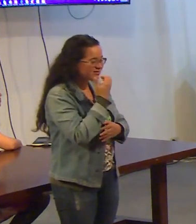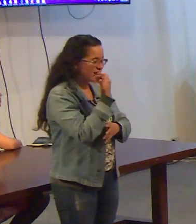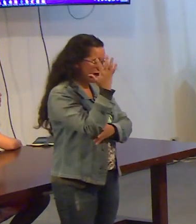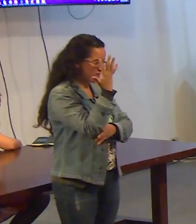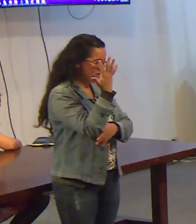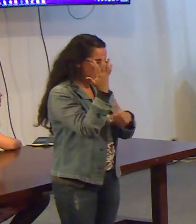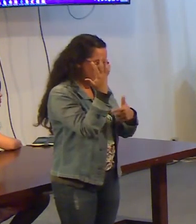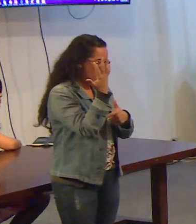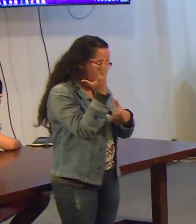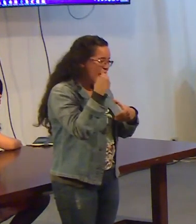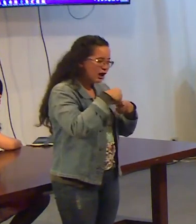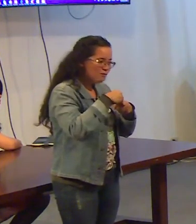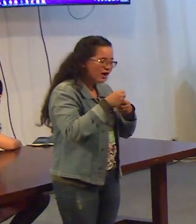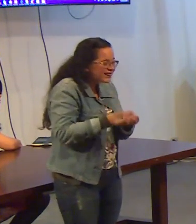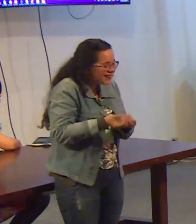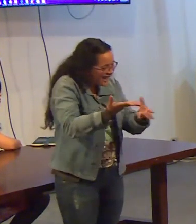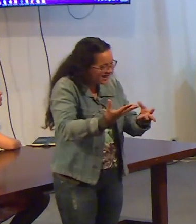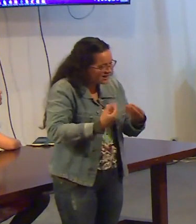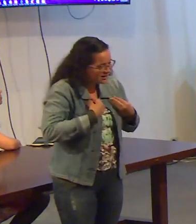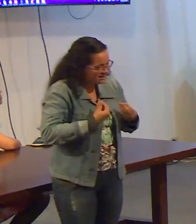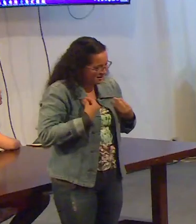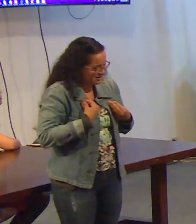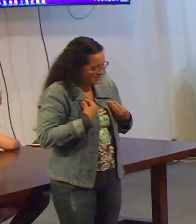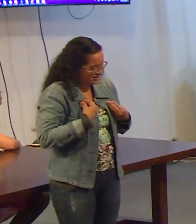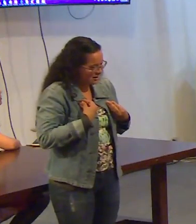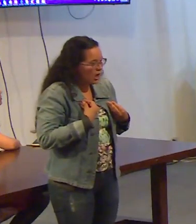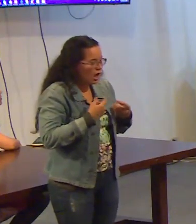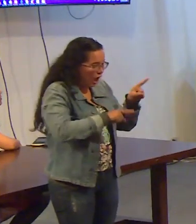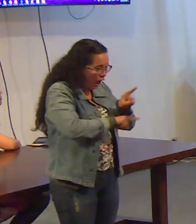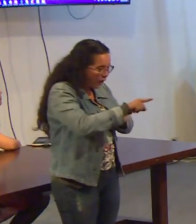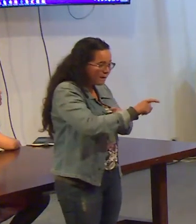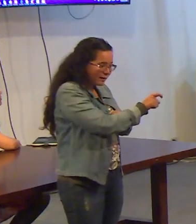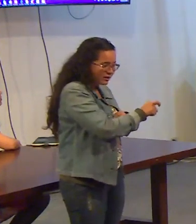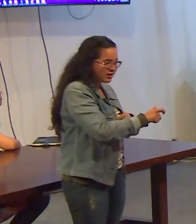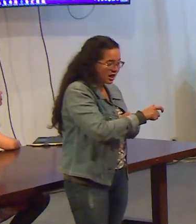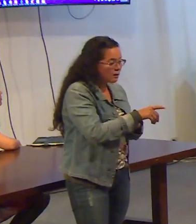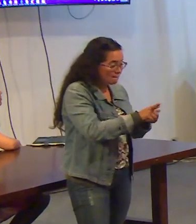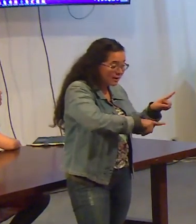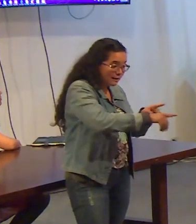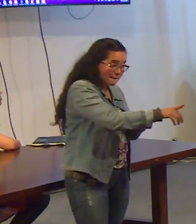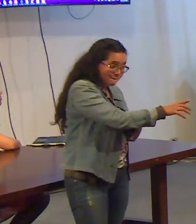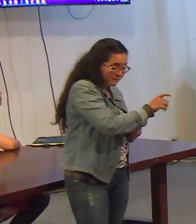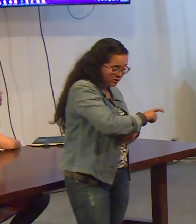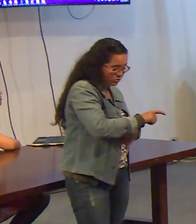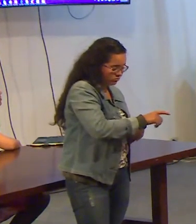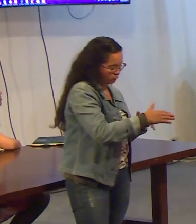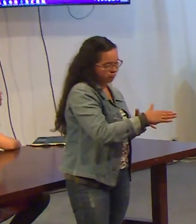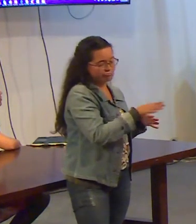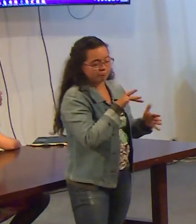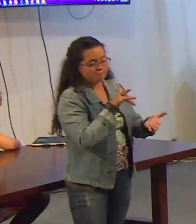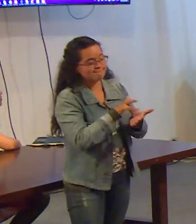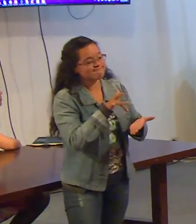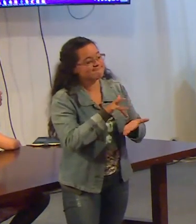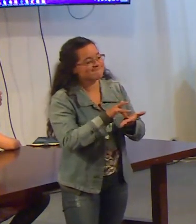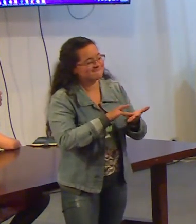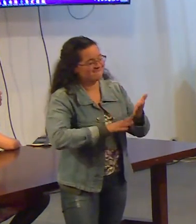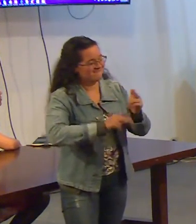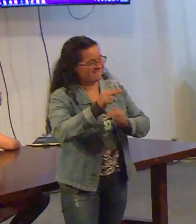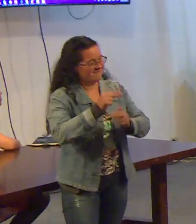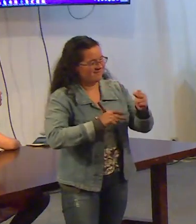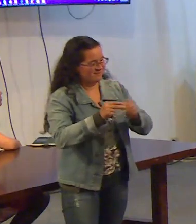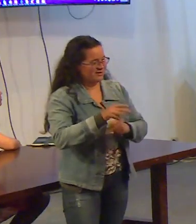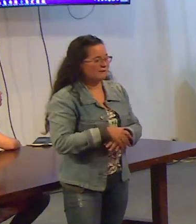vivo dentro de la institución y a través de ese objeto la gente participó. Entonces creo que, aunque han nombrado